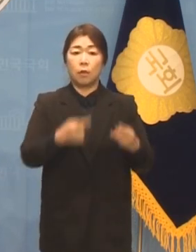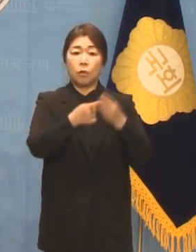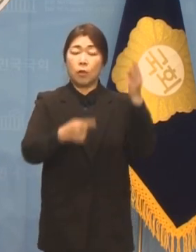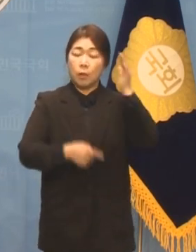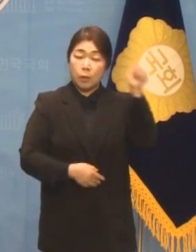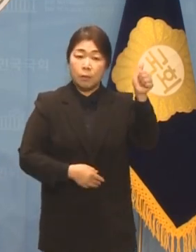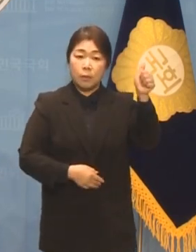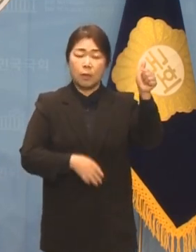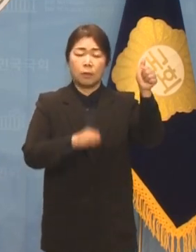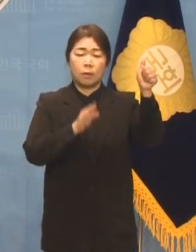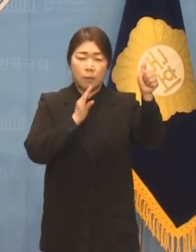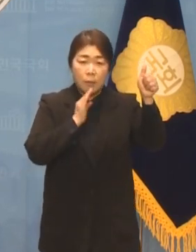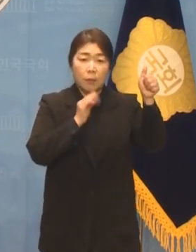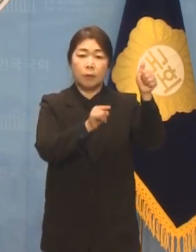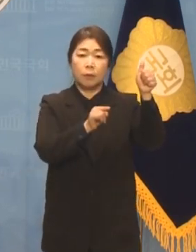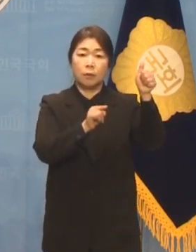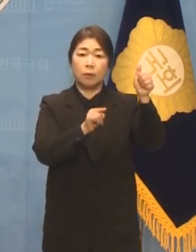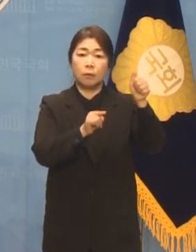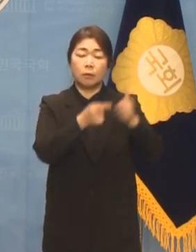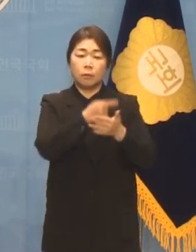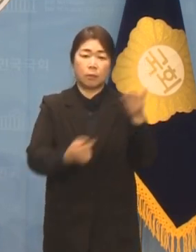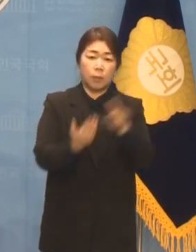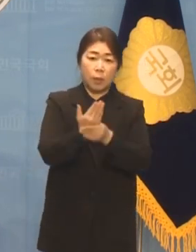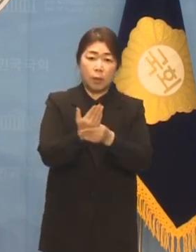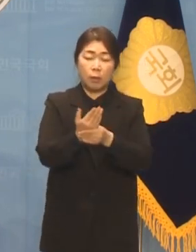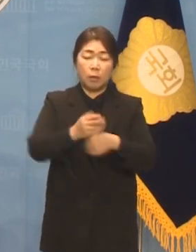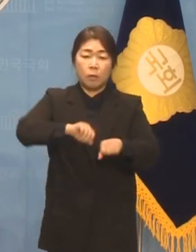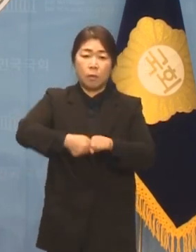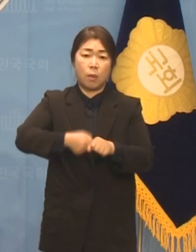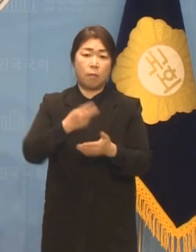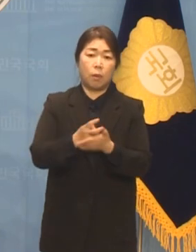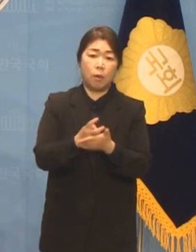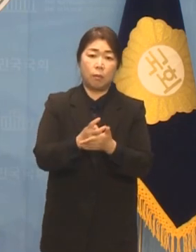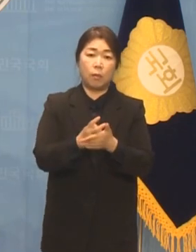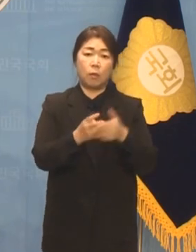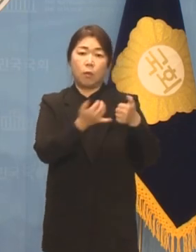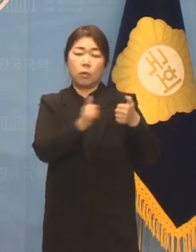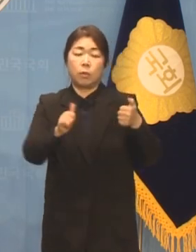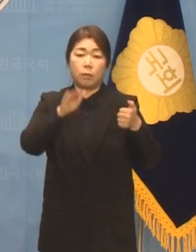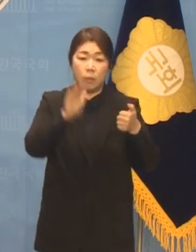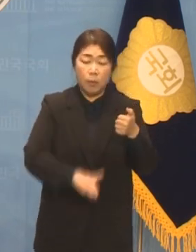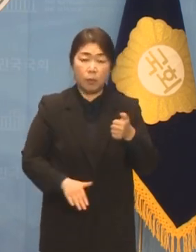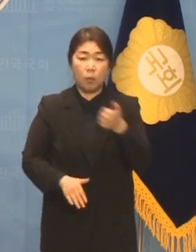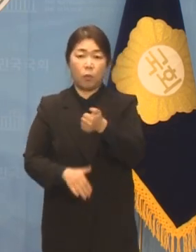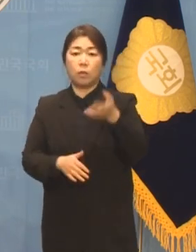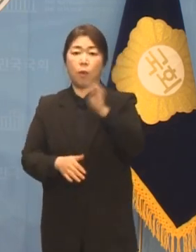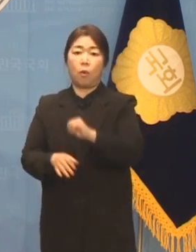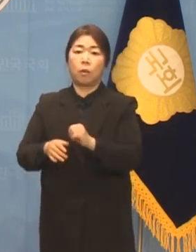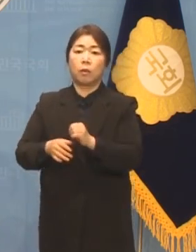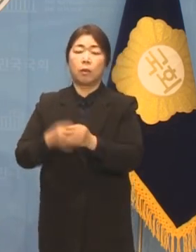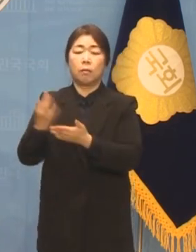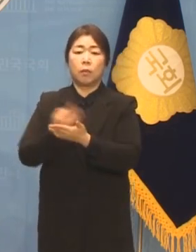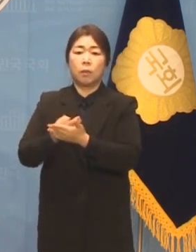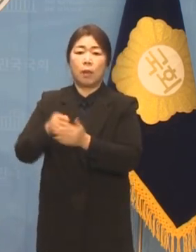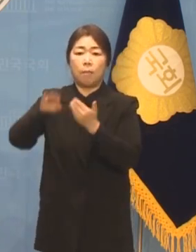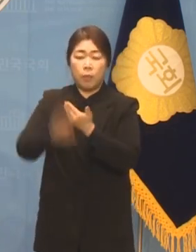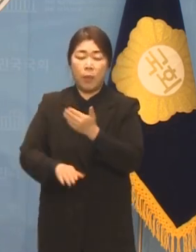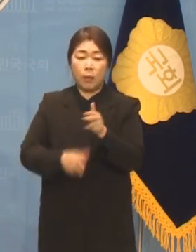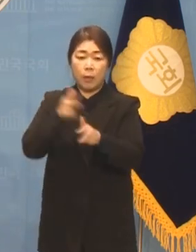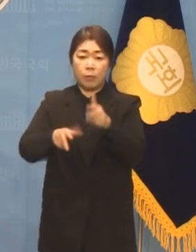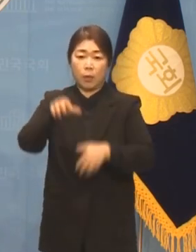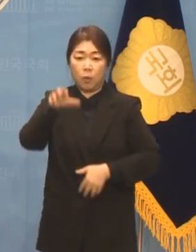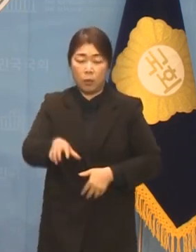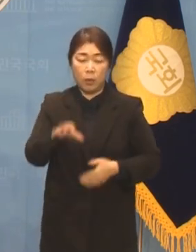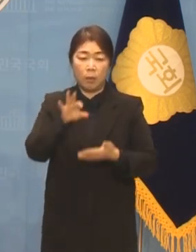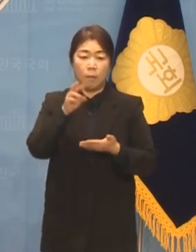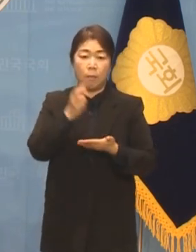대통령께서 진정으로 중대재해처벌법 50인 또 50억 미만 사업장 적용 유예 법안 처리가